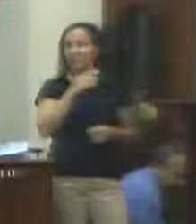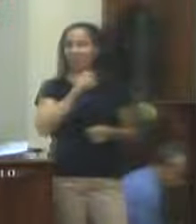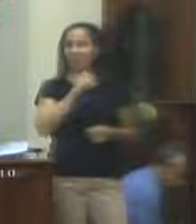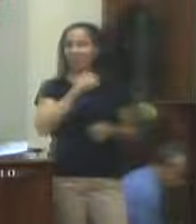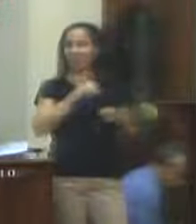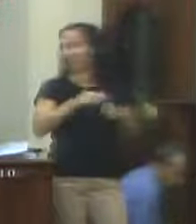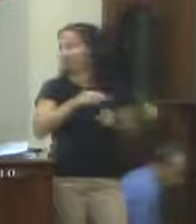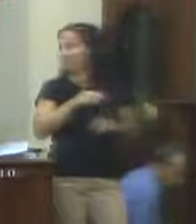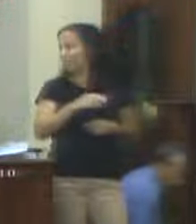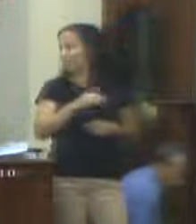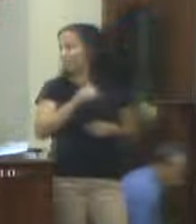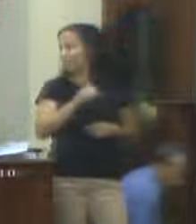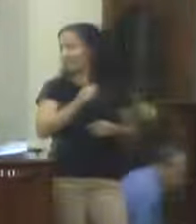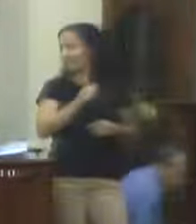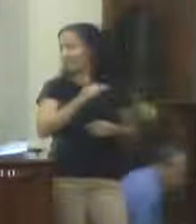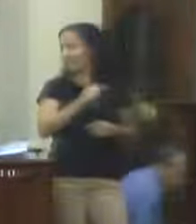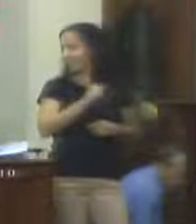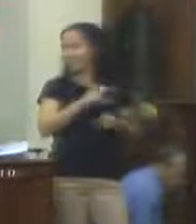Bar.